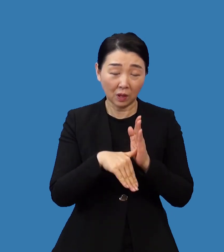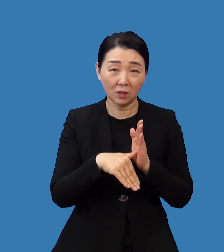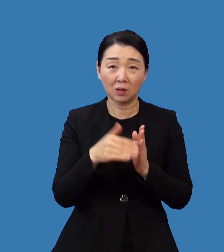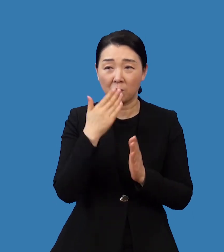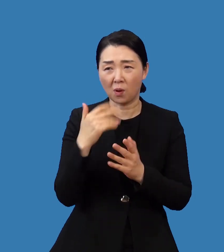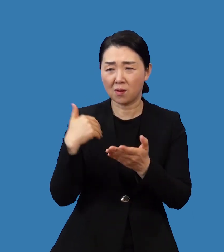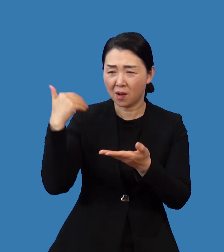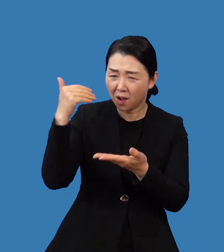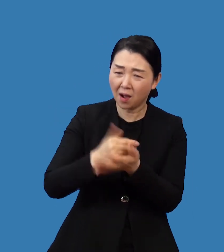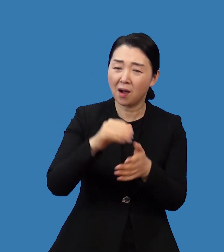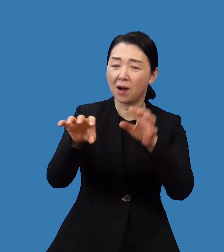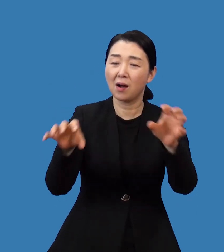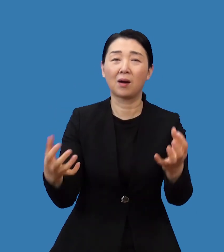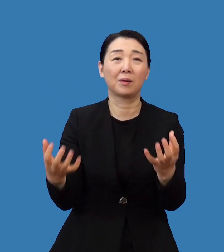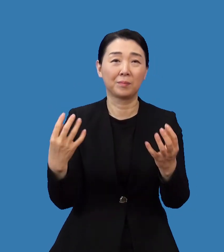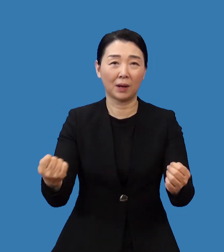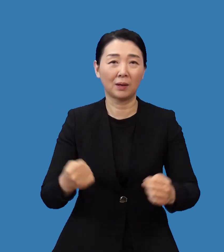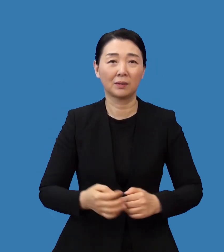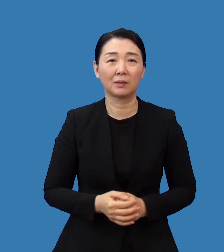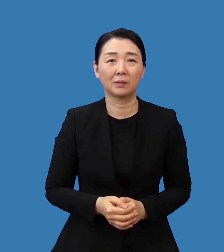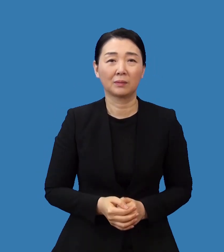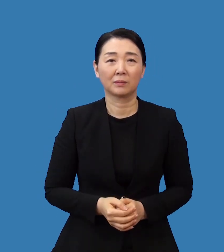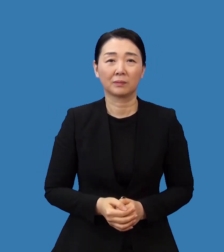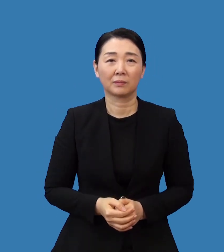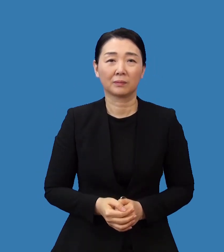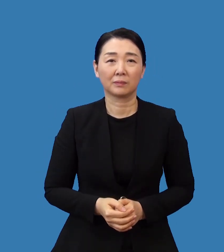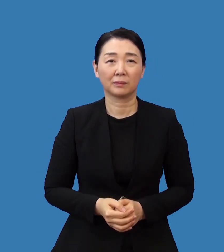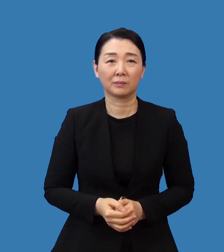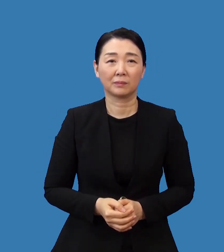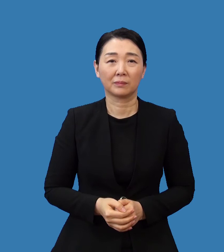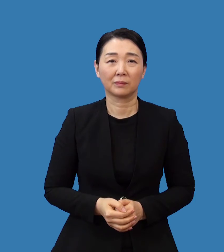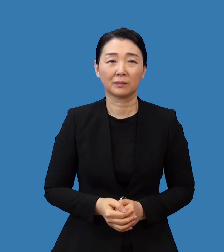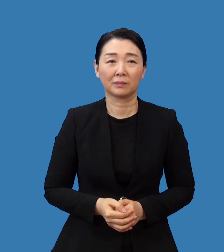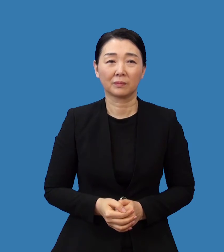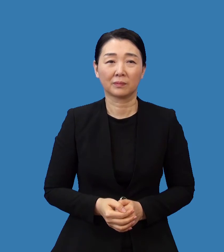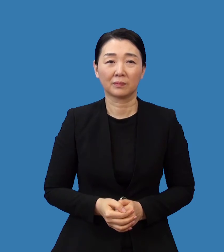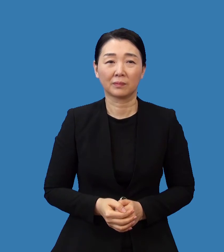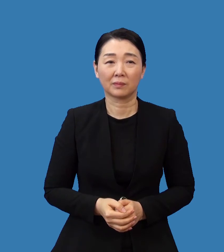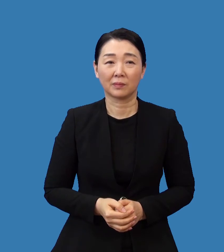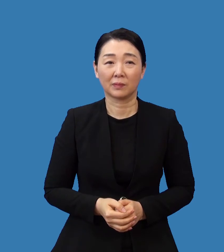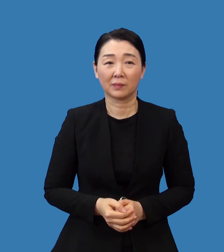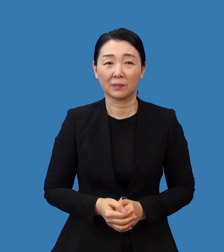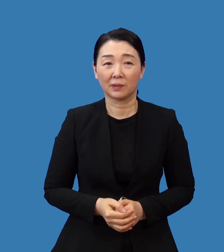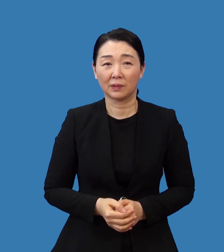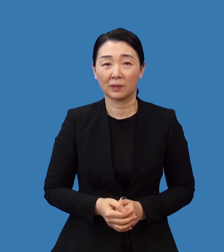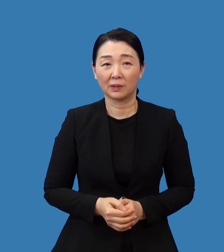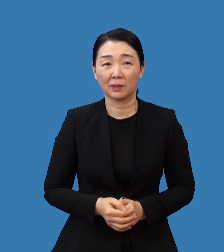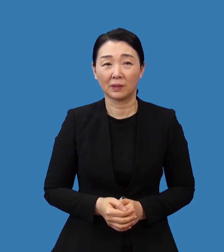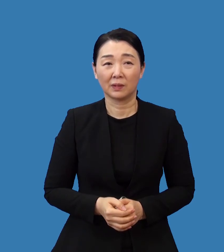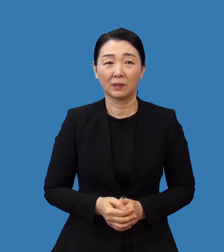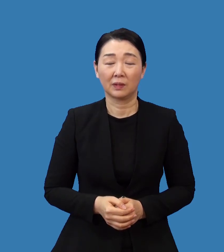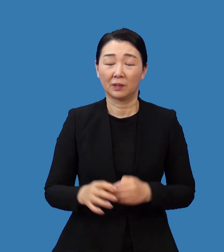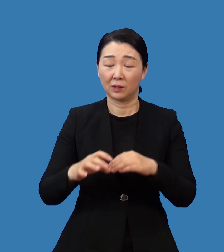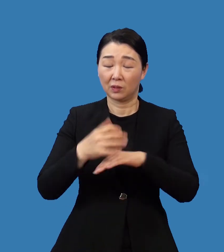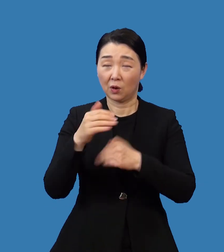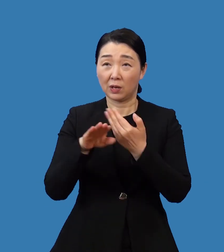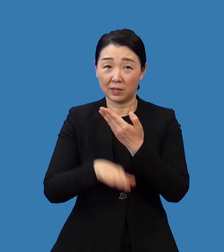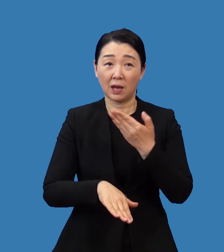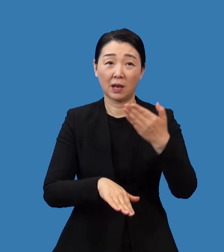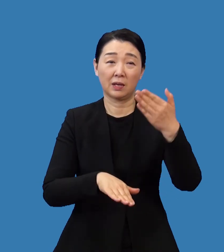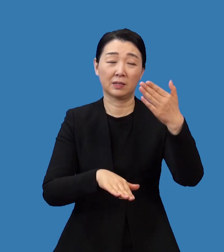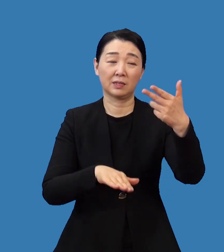것이 지천으로 쌓여 있는 거예요. 자, 그때 그들이 이런 말을 합니다. 열왕기하 7장 9절의